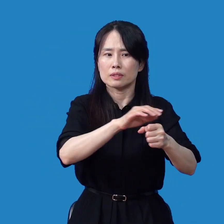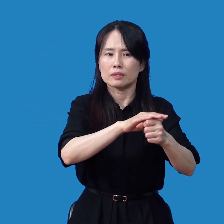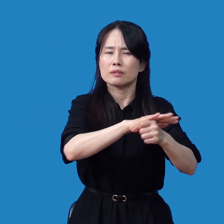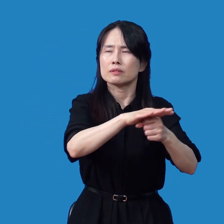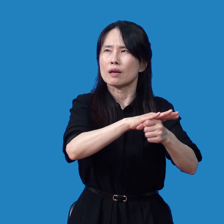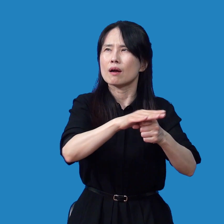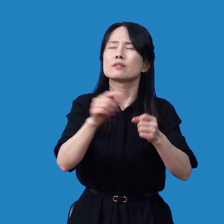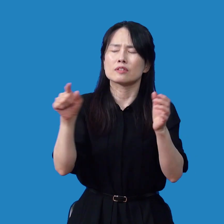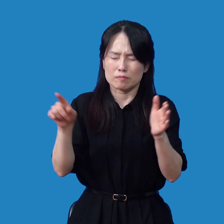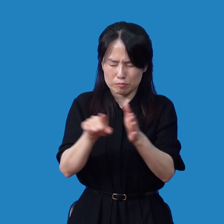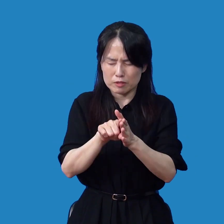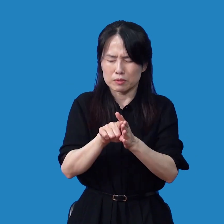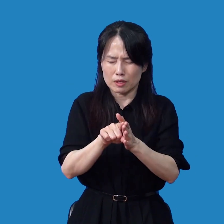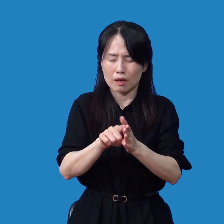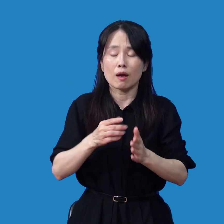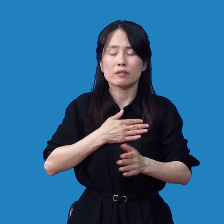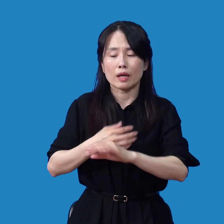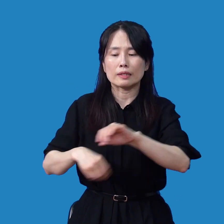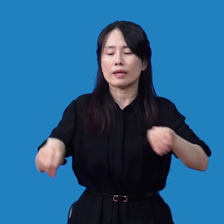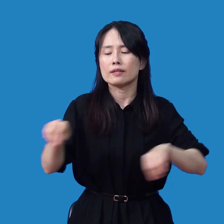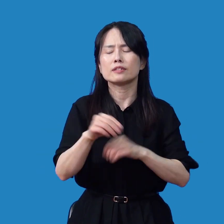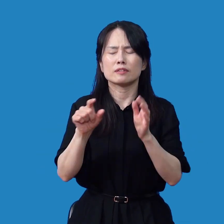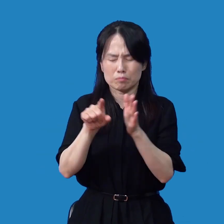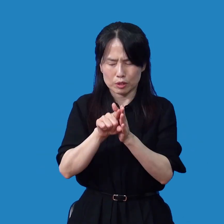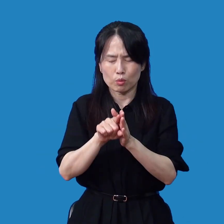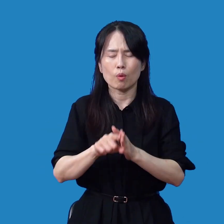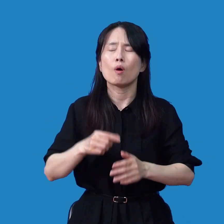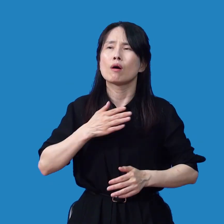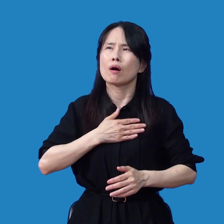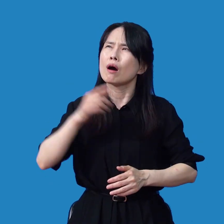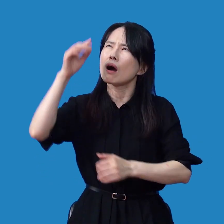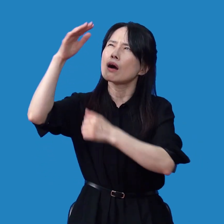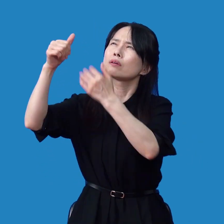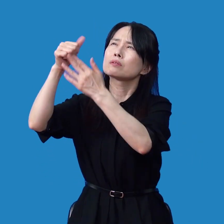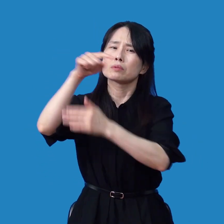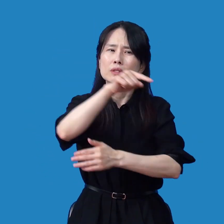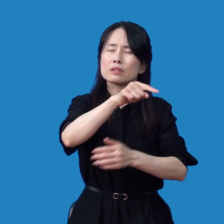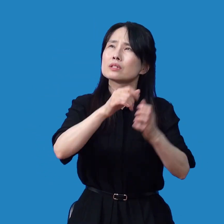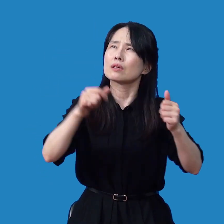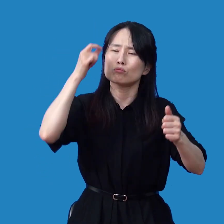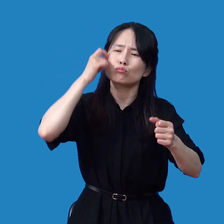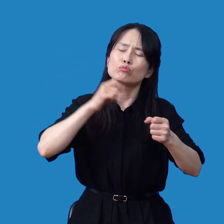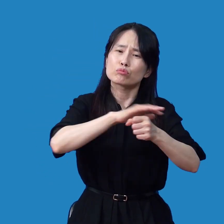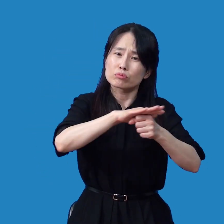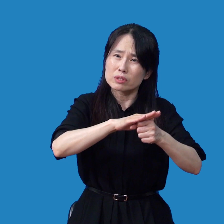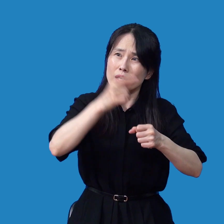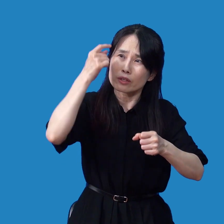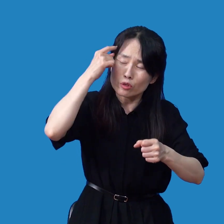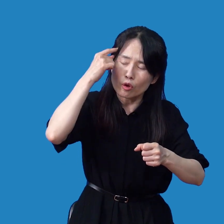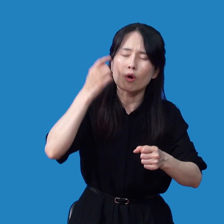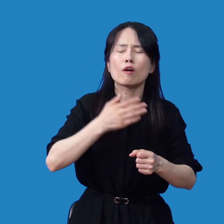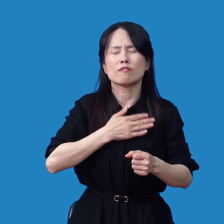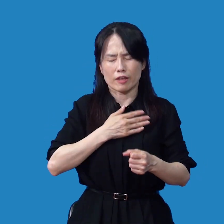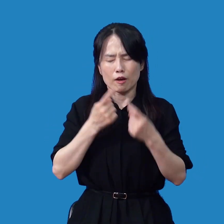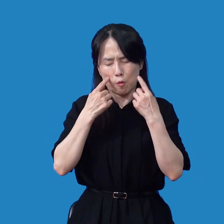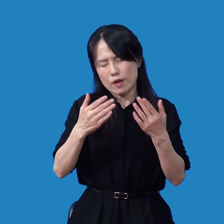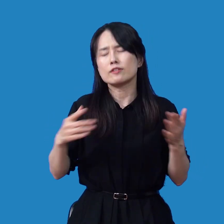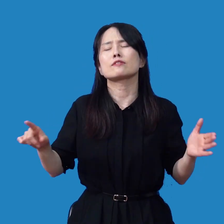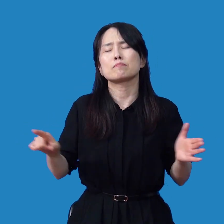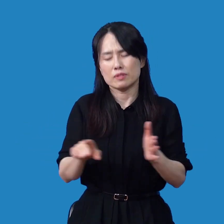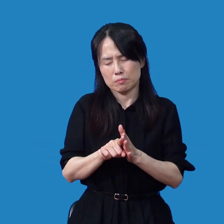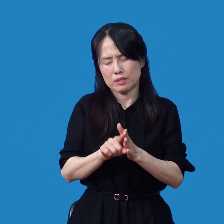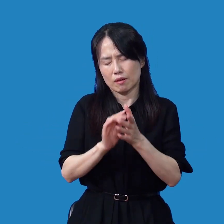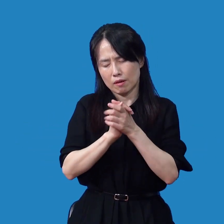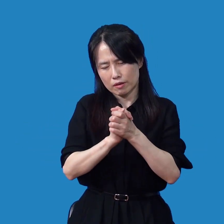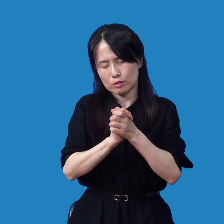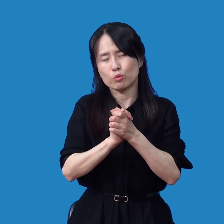것입니다. 하나님이 그 사람을 불쌍히 여기신다는 것을 내가 전심으로 믿는 것입니다. 그 사람이 시련을